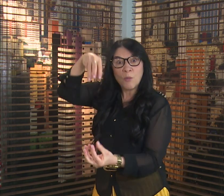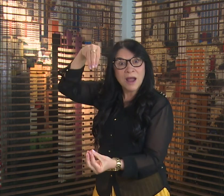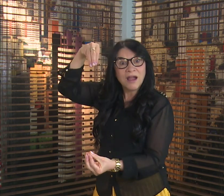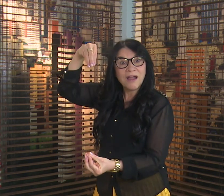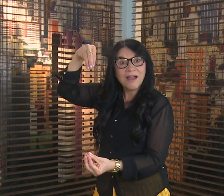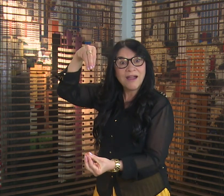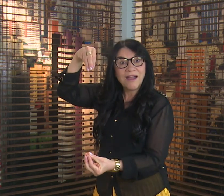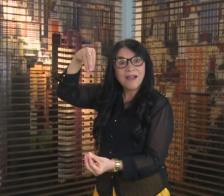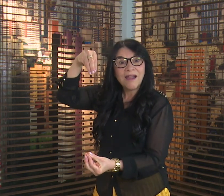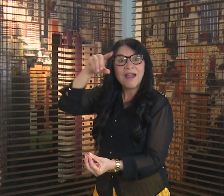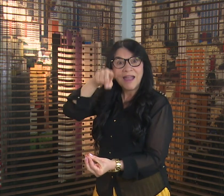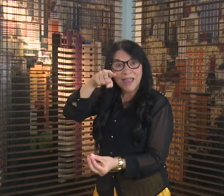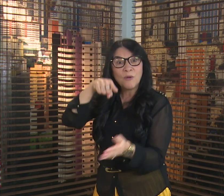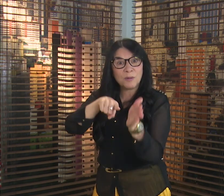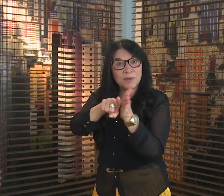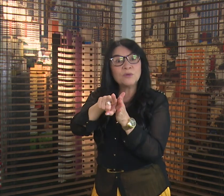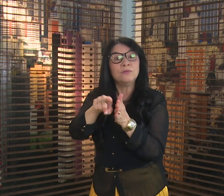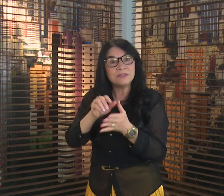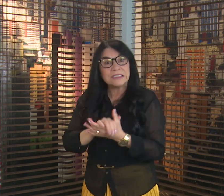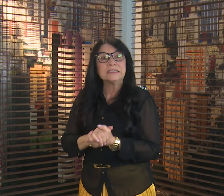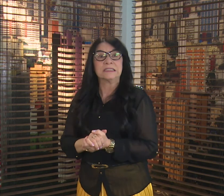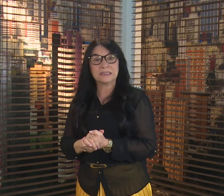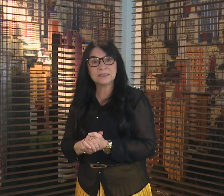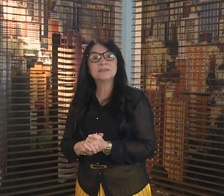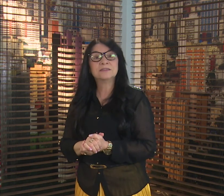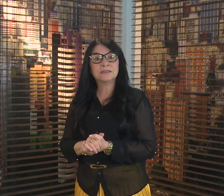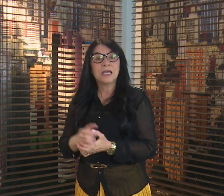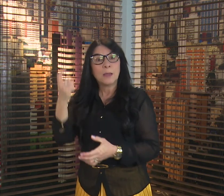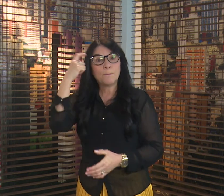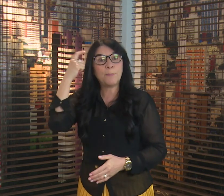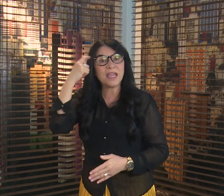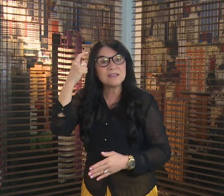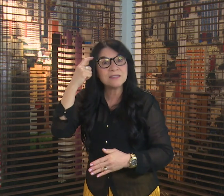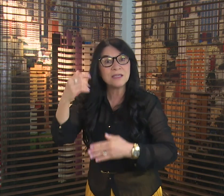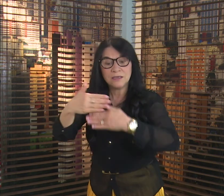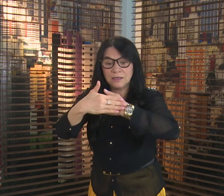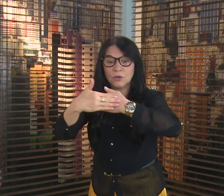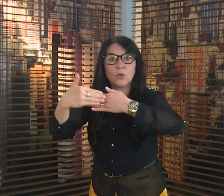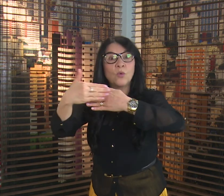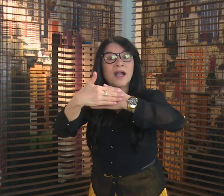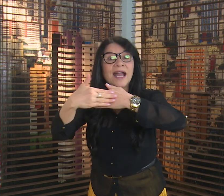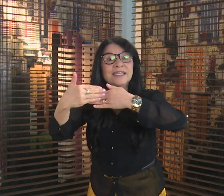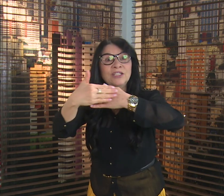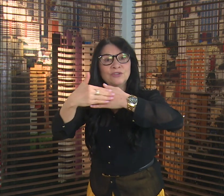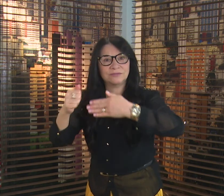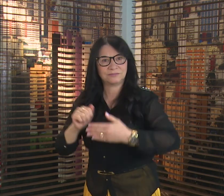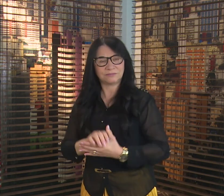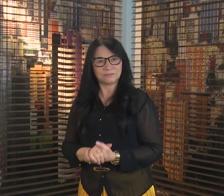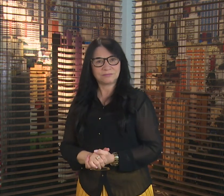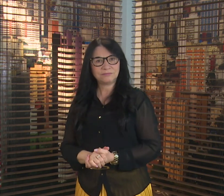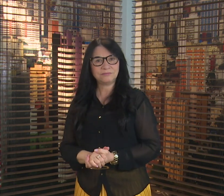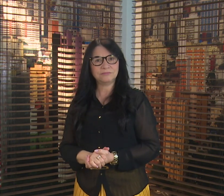alma? É uma pergunta. Pense com carinho.